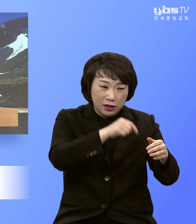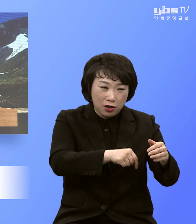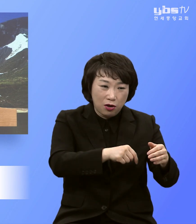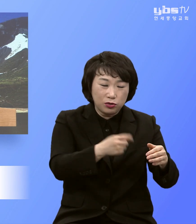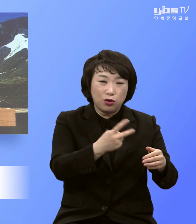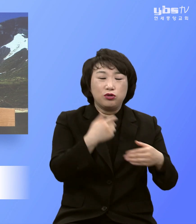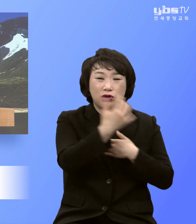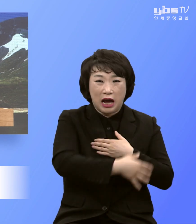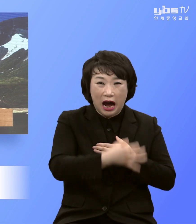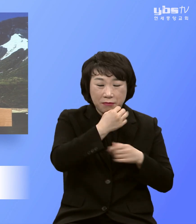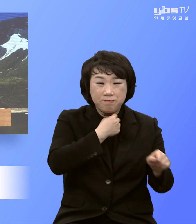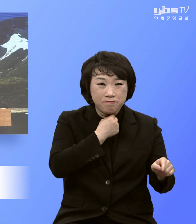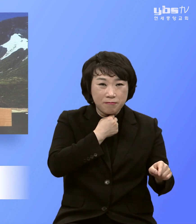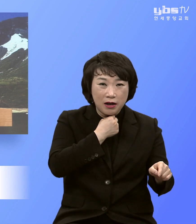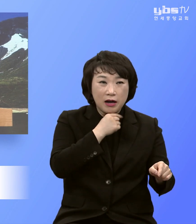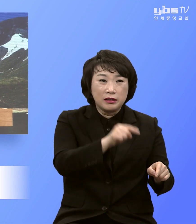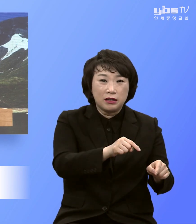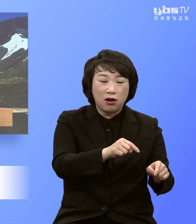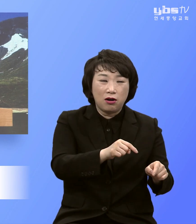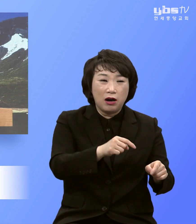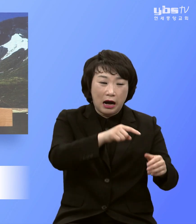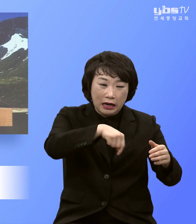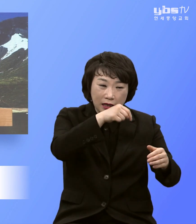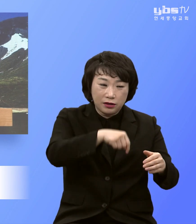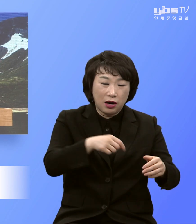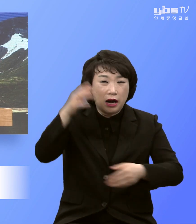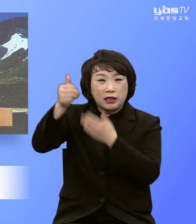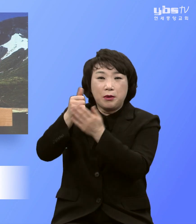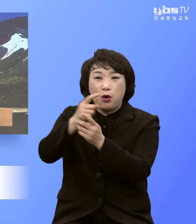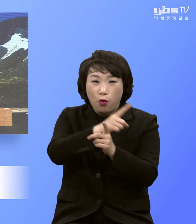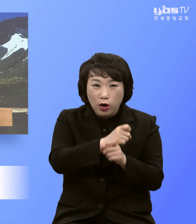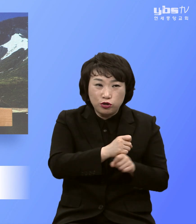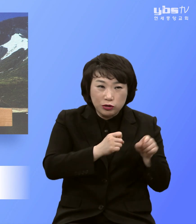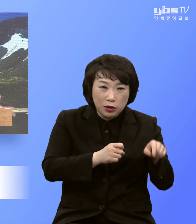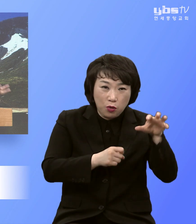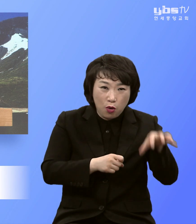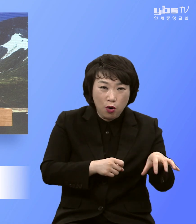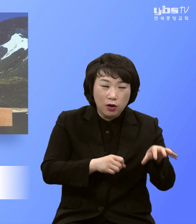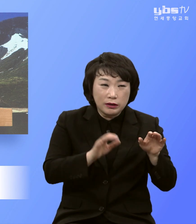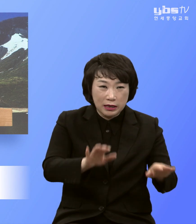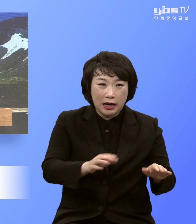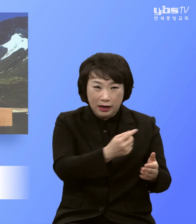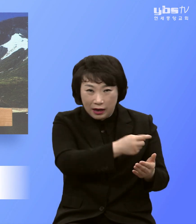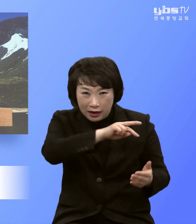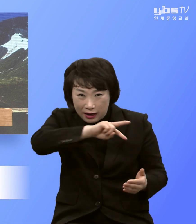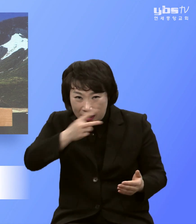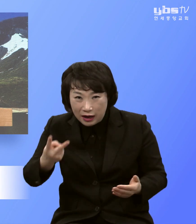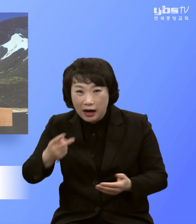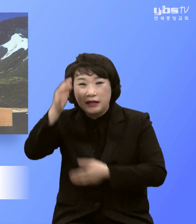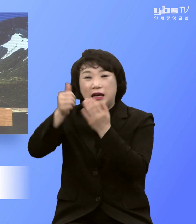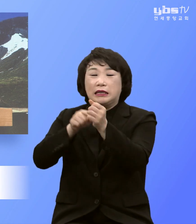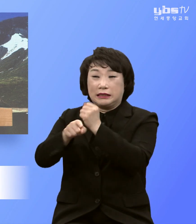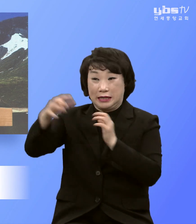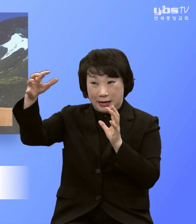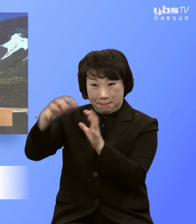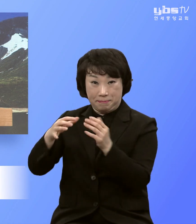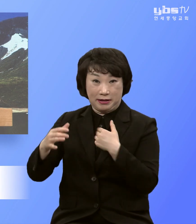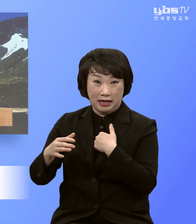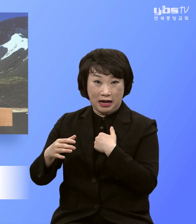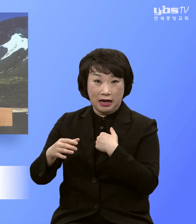그 육신의 소욕과 정욕과 생각에서 하나님의 원수에서 하나님과 함께 뜻을 같이